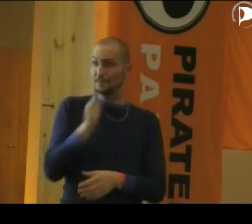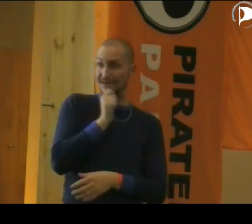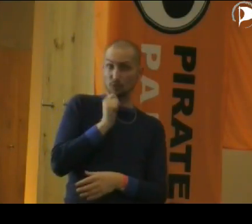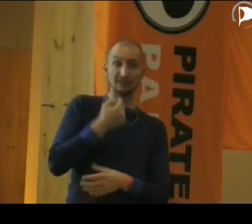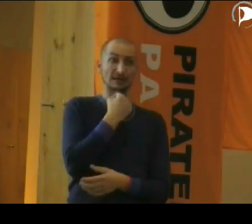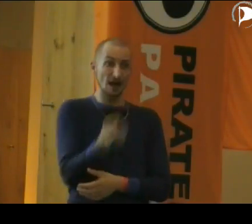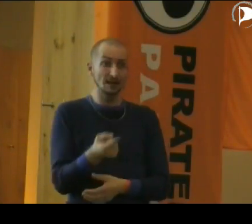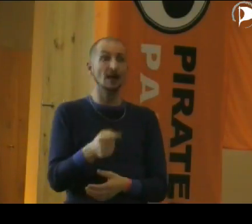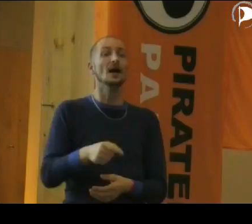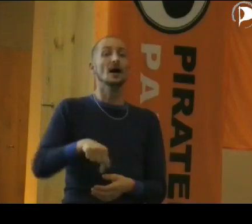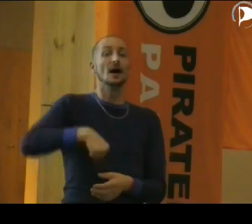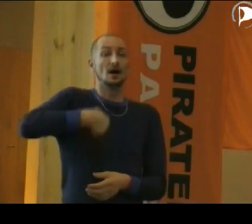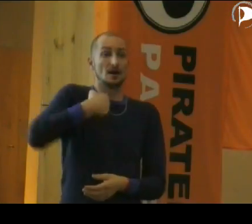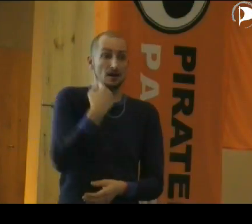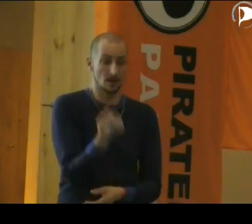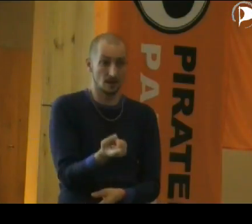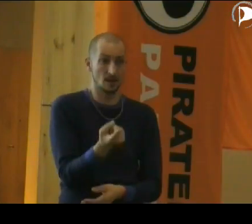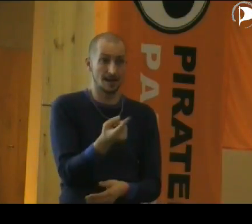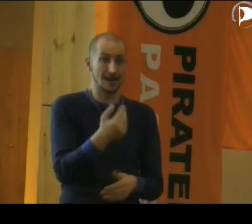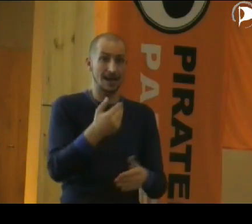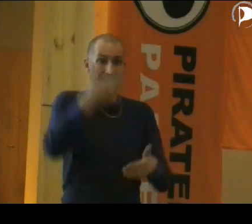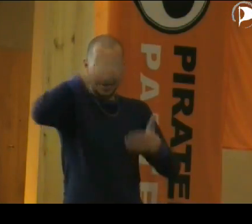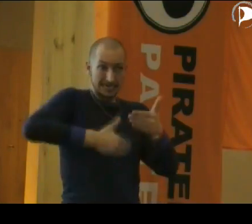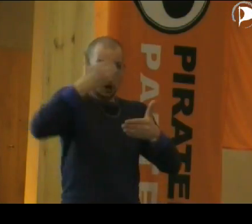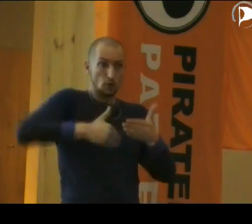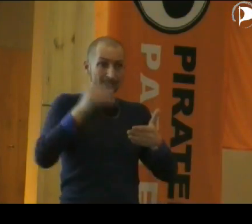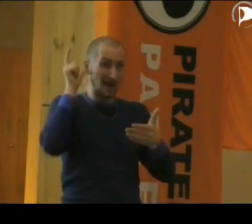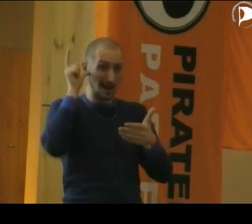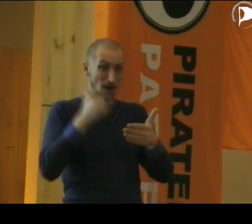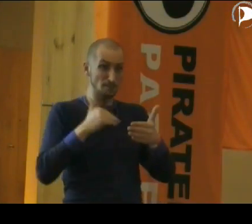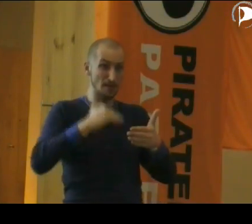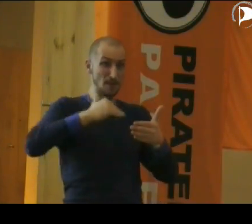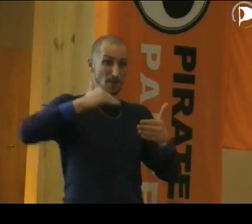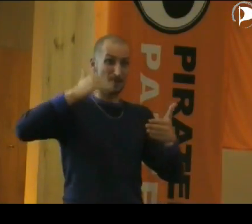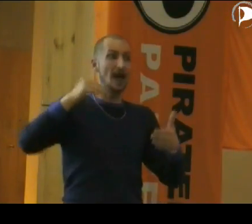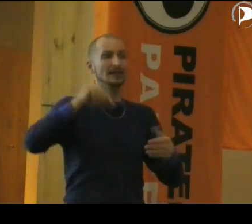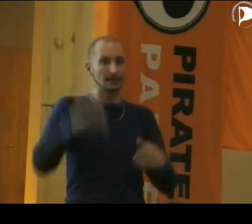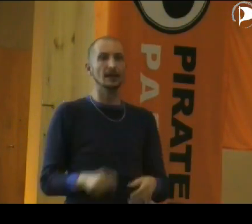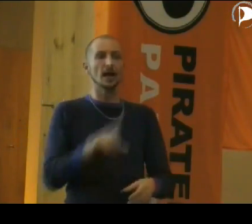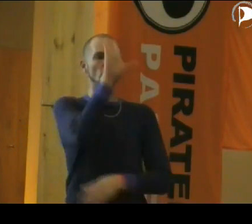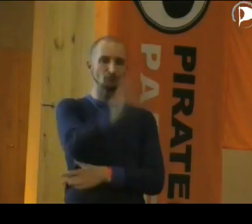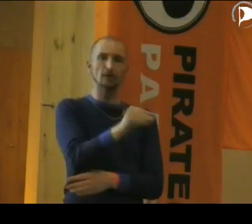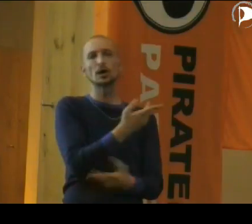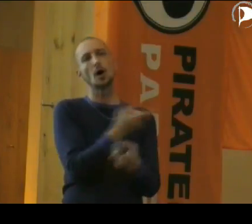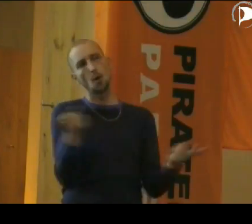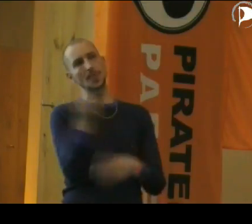hat sagt wenn das hippe der hintergrund lärmpegel einfach immer größer wird also entweder schnauze daraus